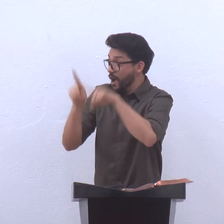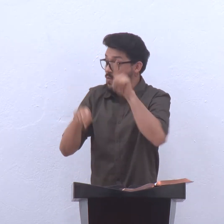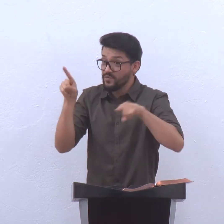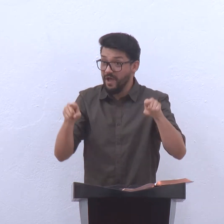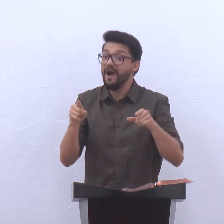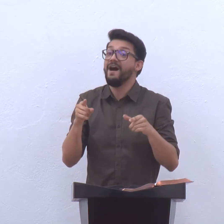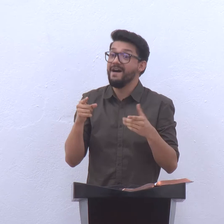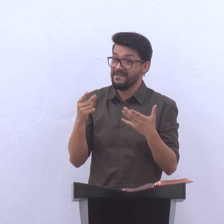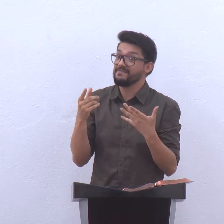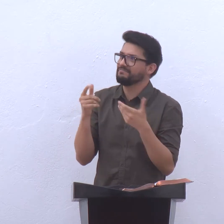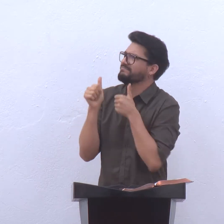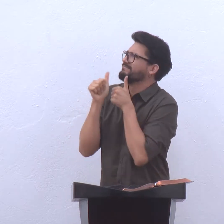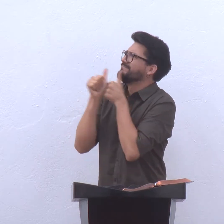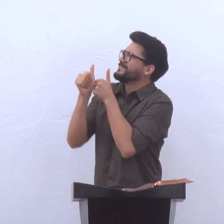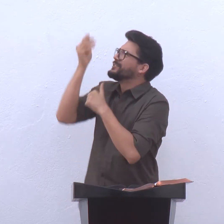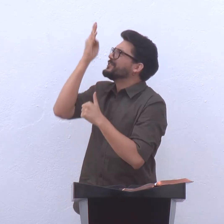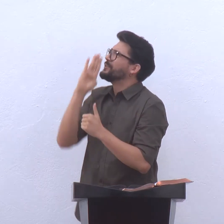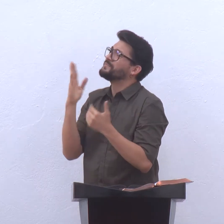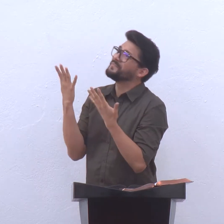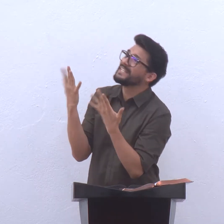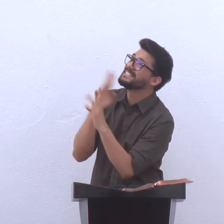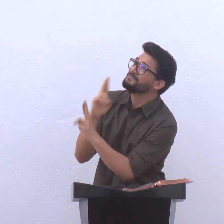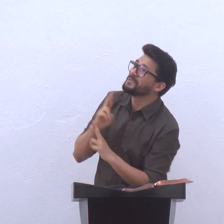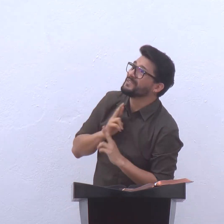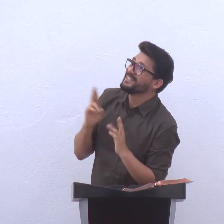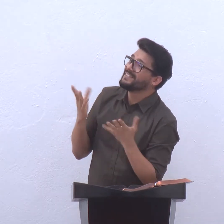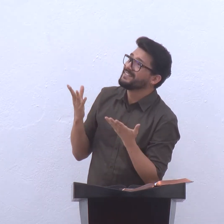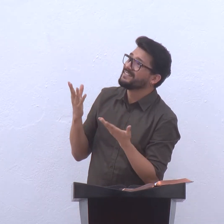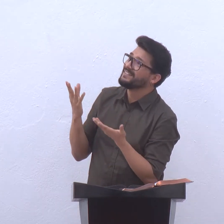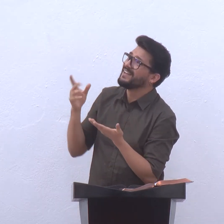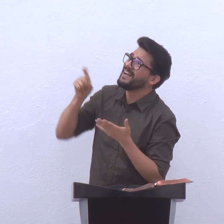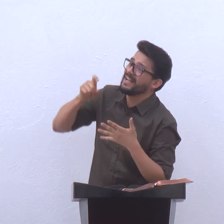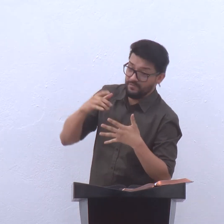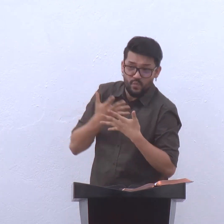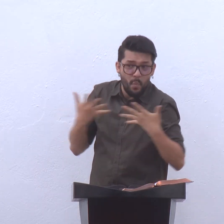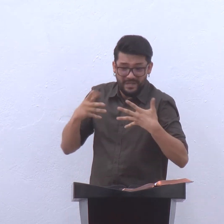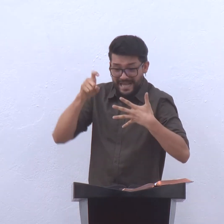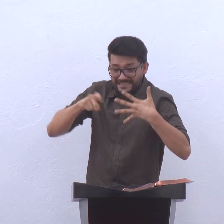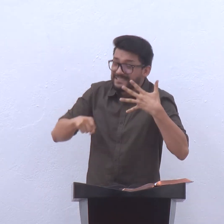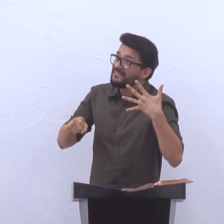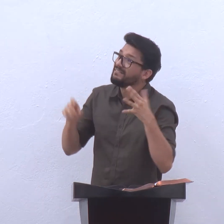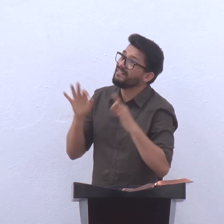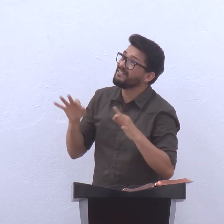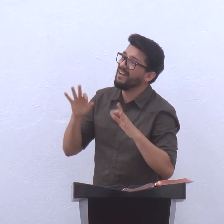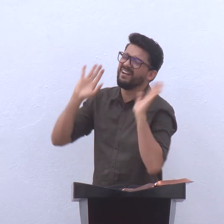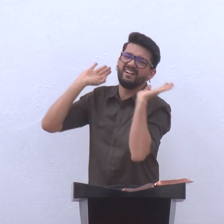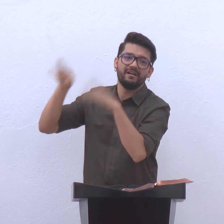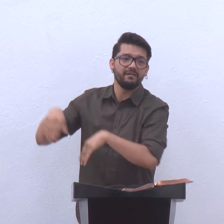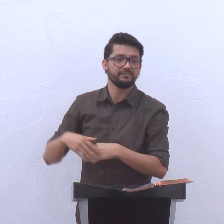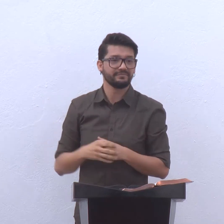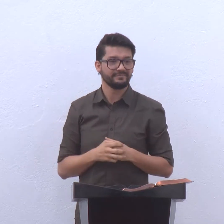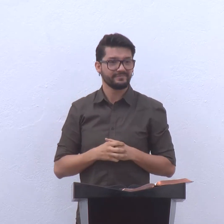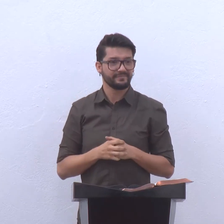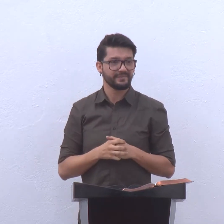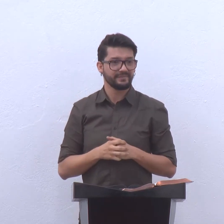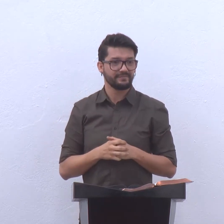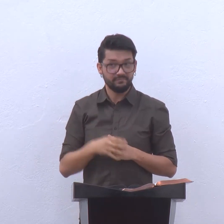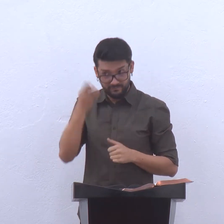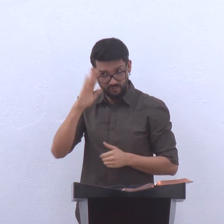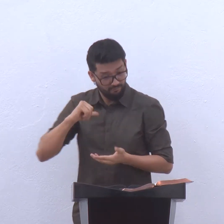Quizás ustedes, algunos, asisten a la iglesia y están esperando de Dios que responda de cierta manera sus necesidades, y como no lo